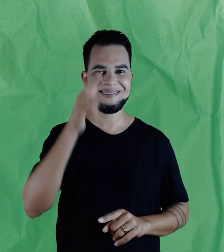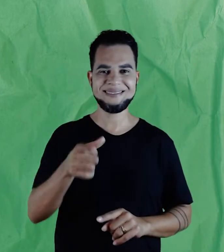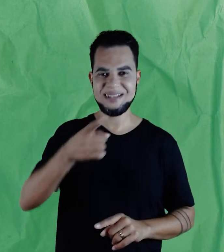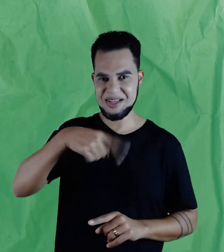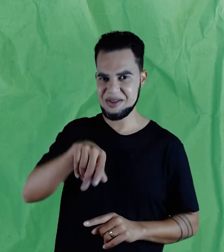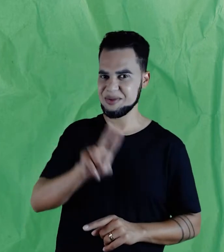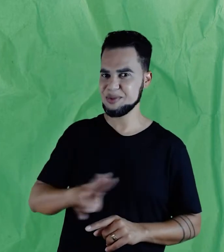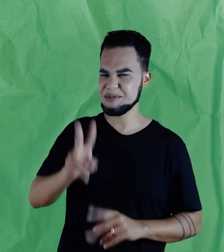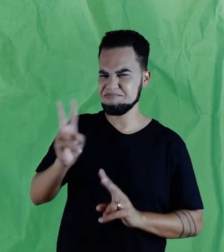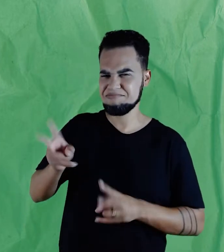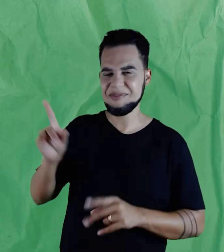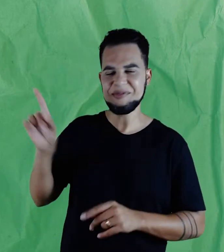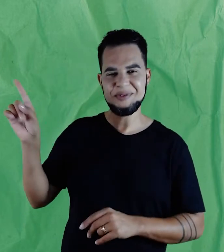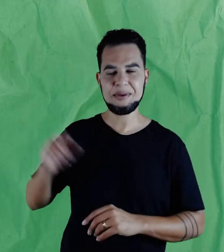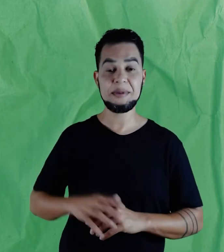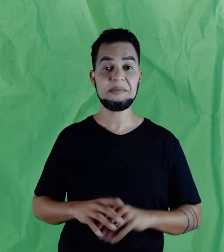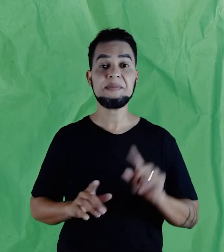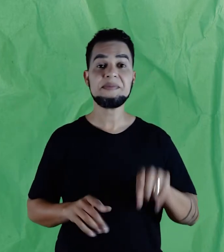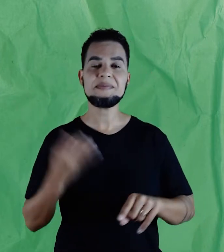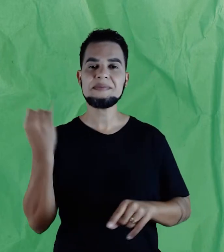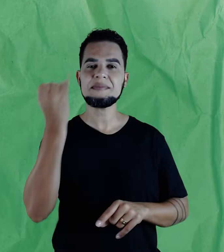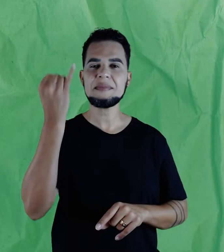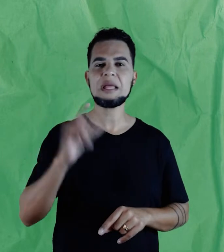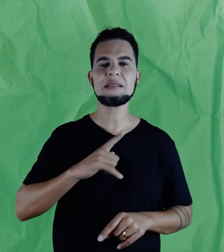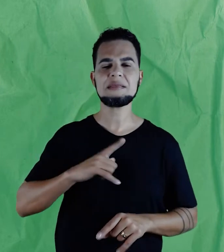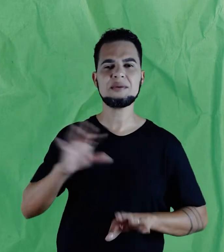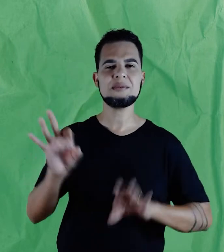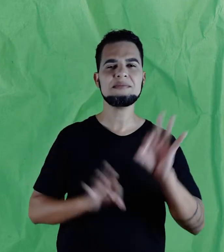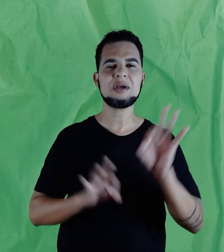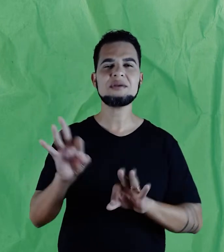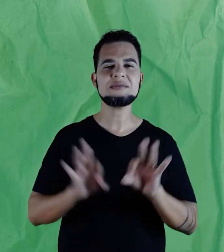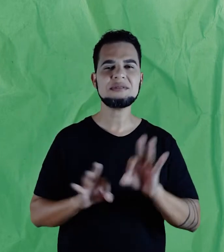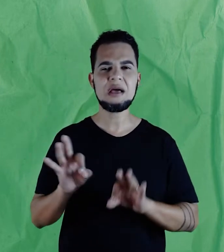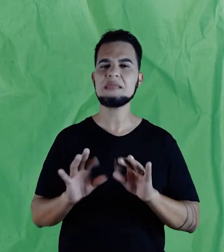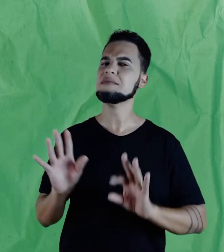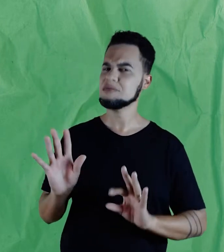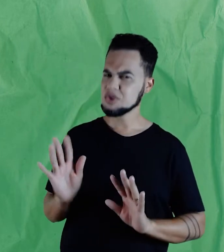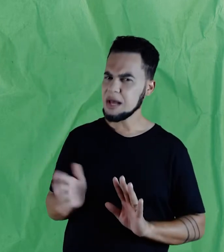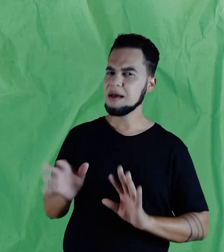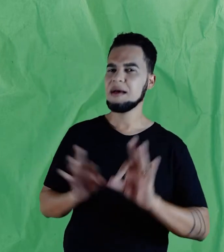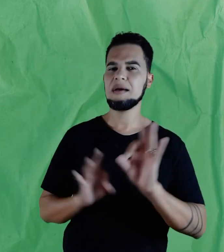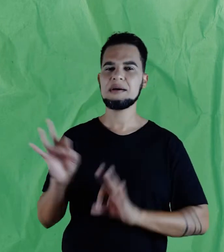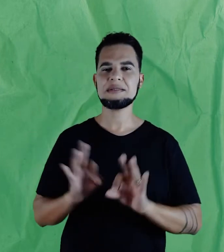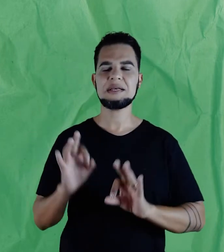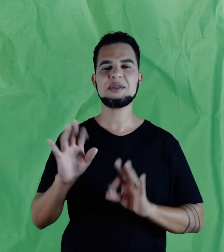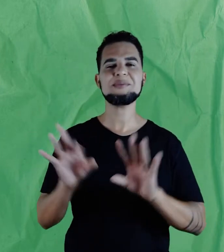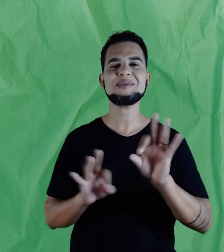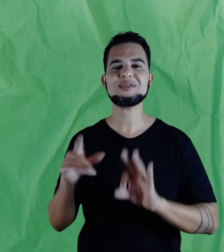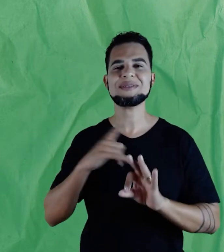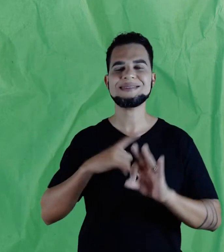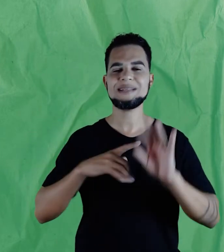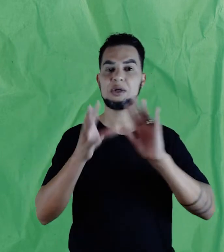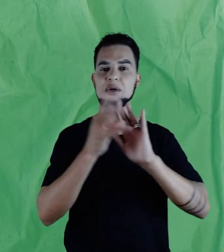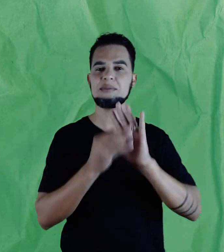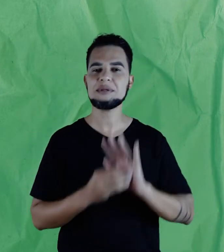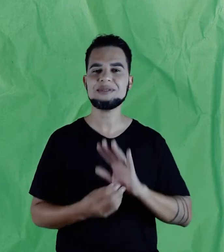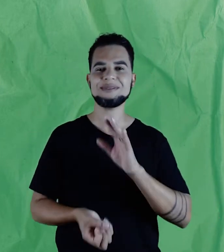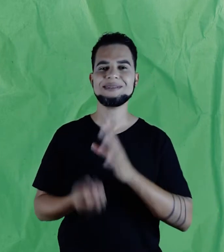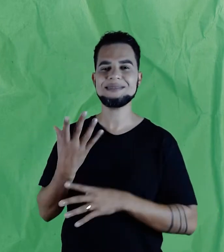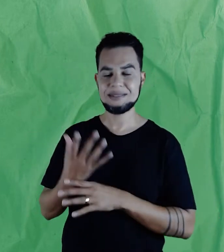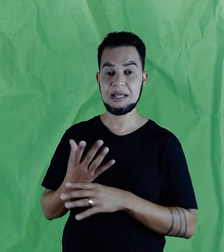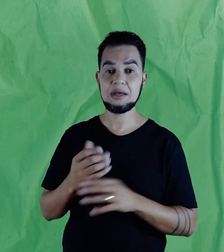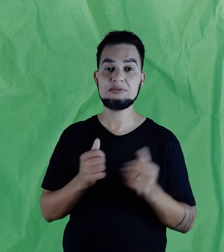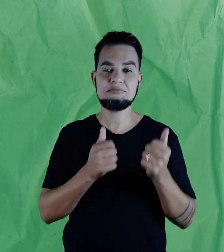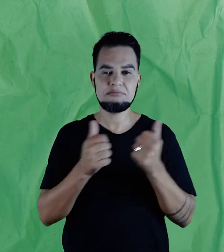dessa forma. É importante a gente ter um projeto organizado, um projeto que tenha componentes criados e muito